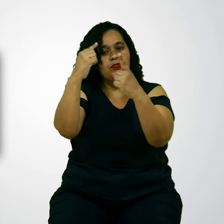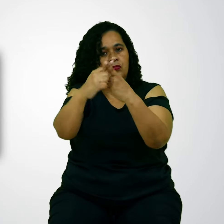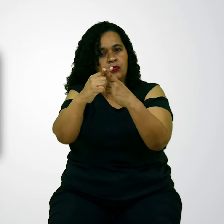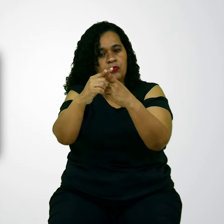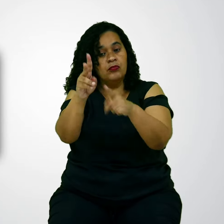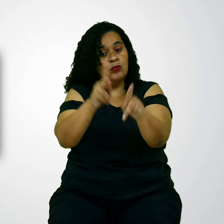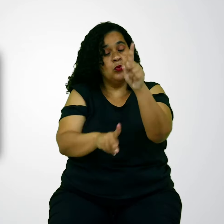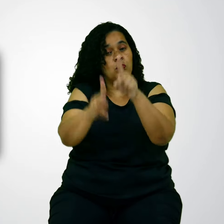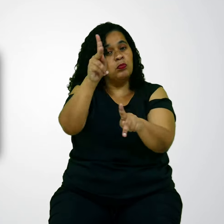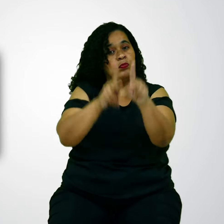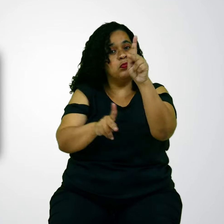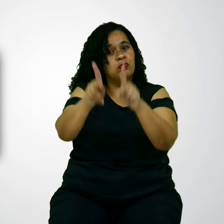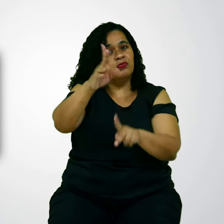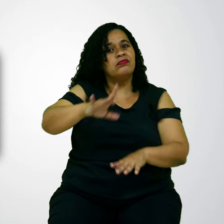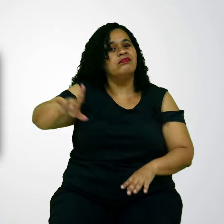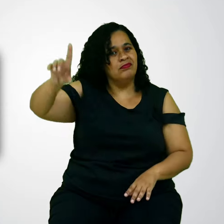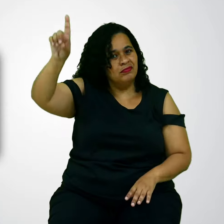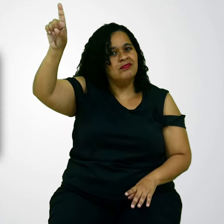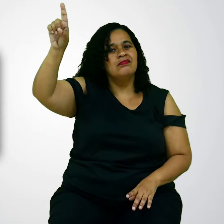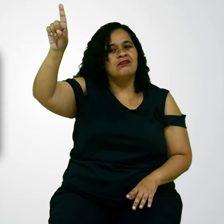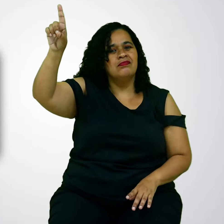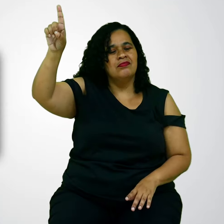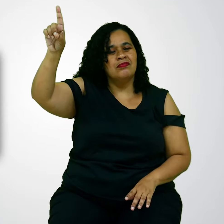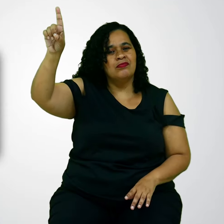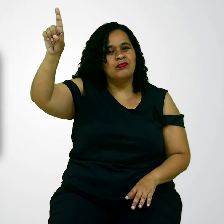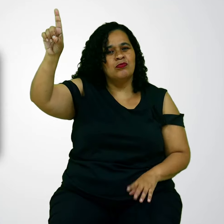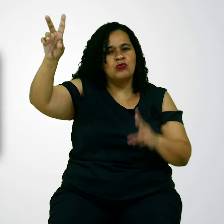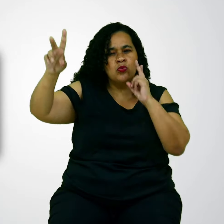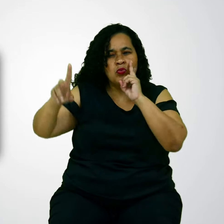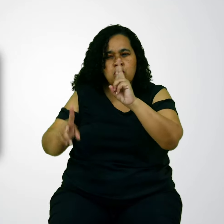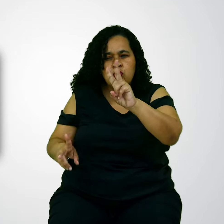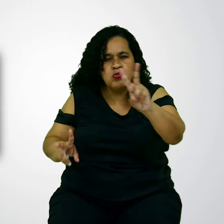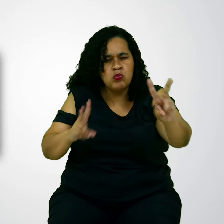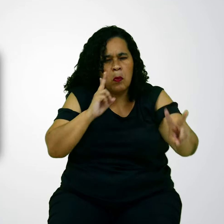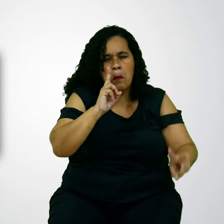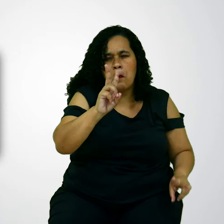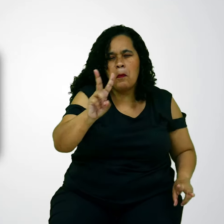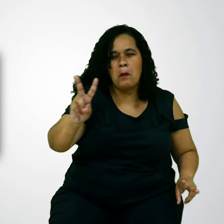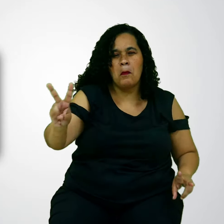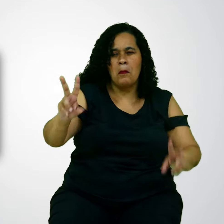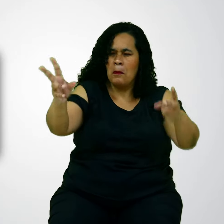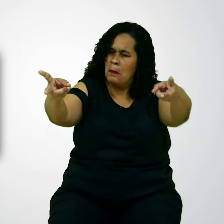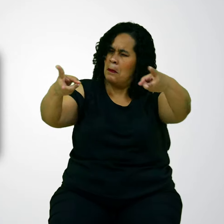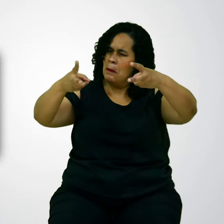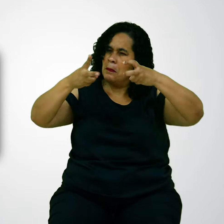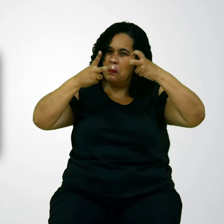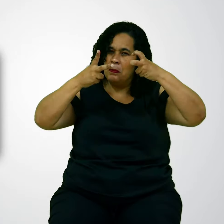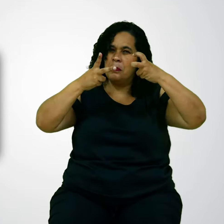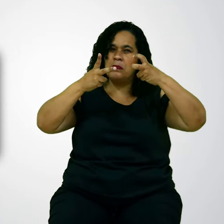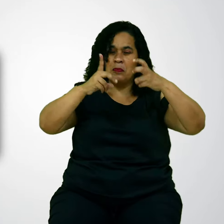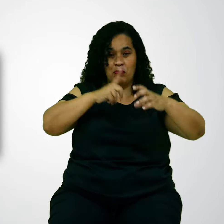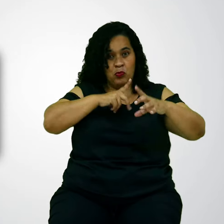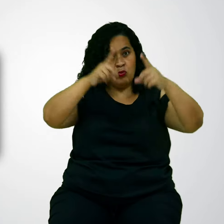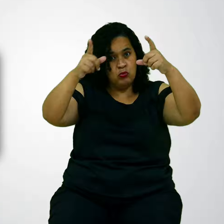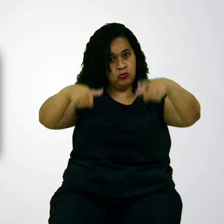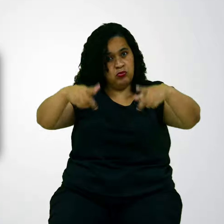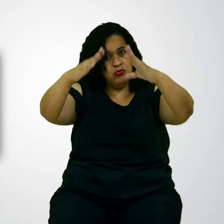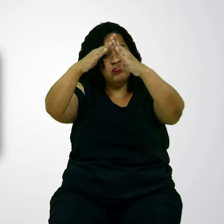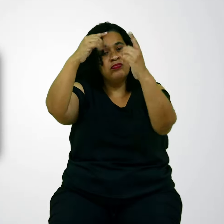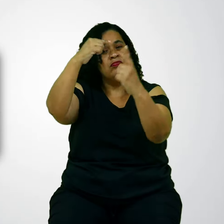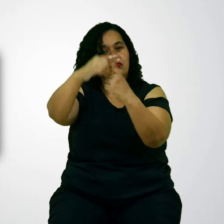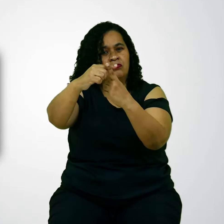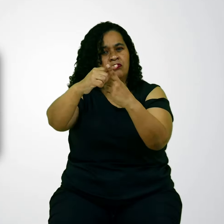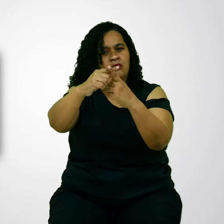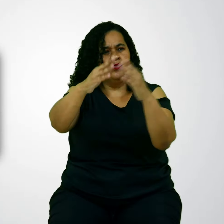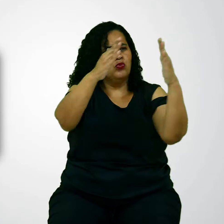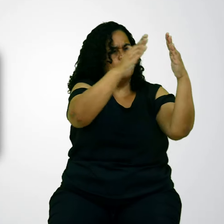dentro. Então, quando esse povo de Deus chega nessa estrutura, que tem um endereço, os vizinhos todos precisam ser